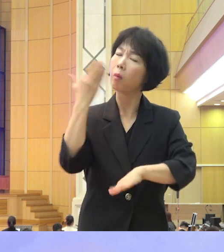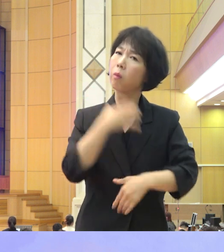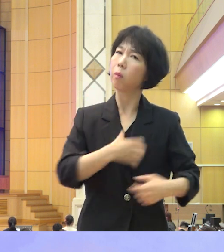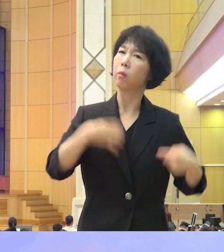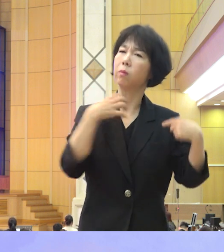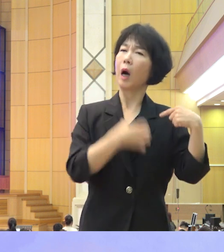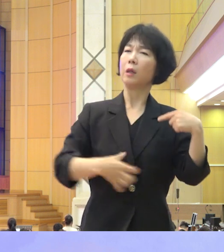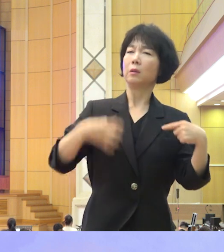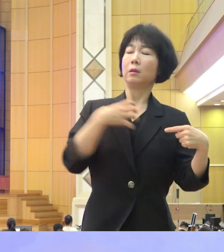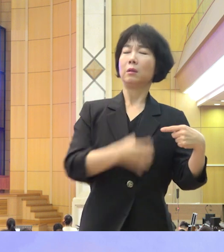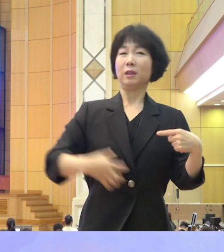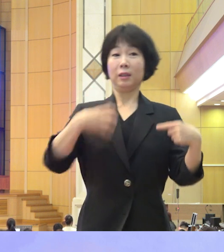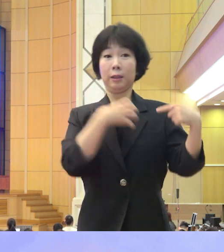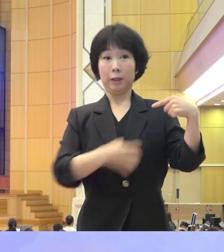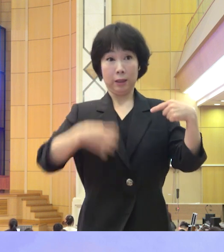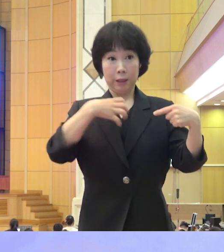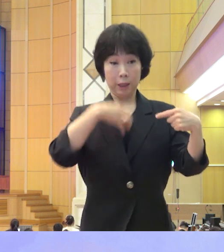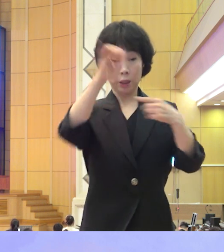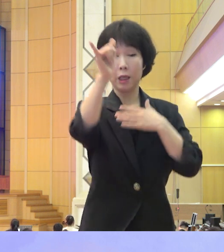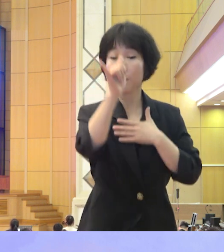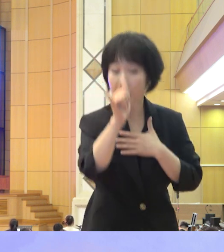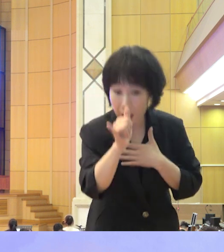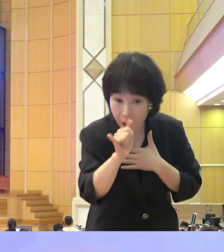나에게 난